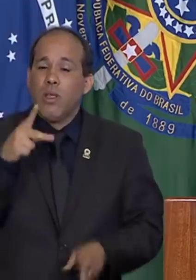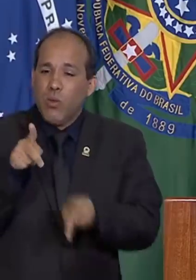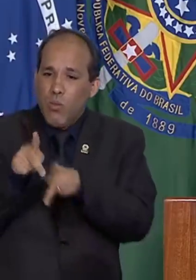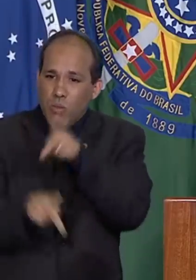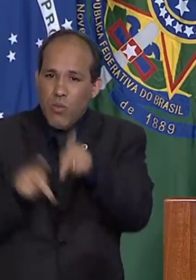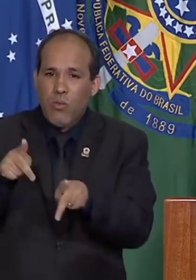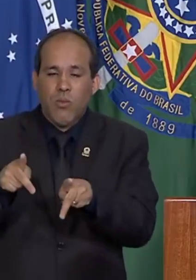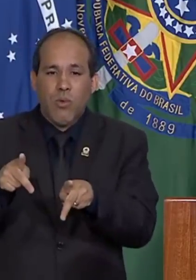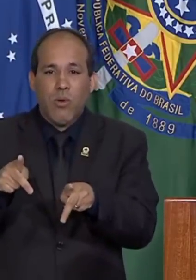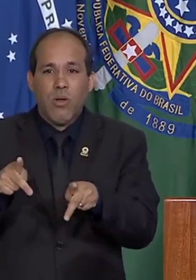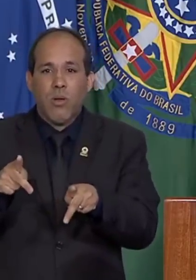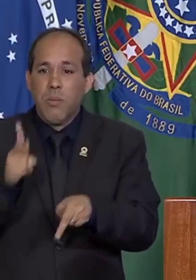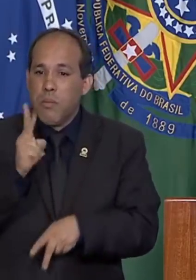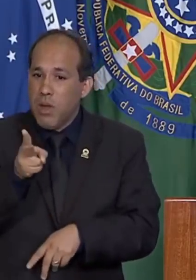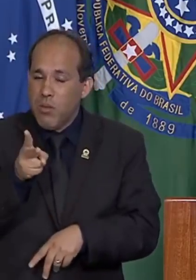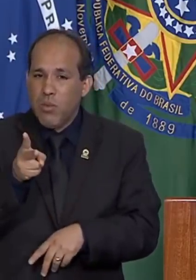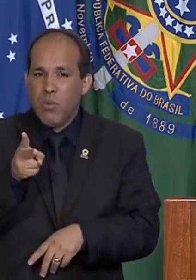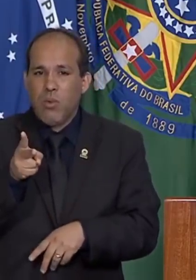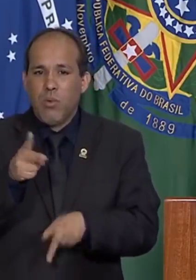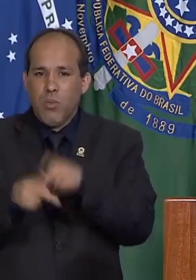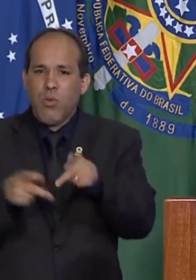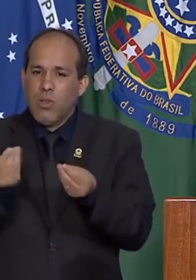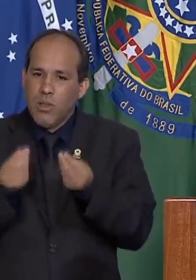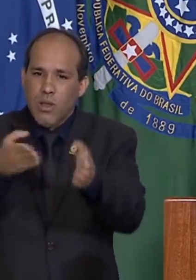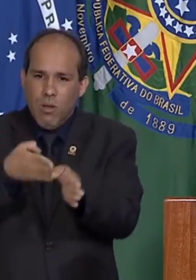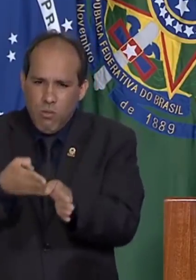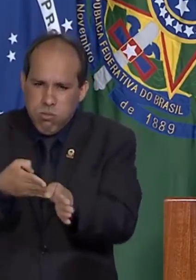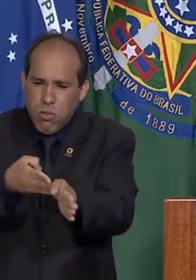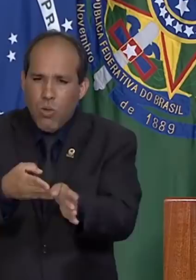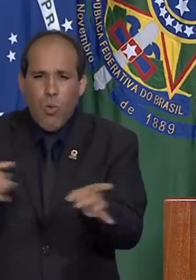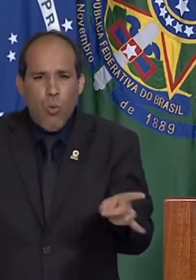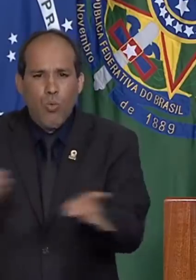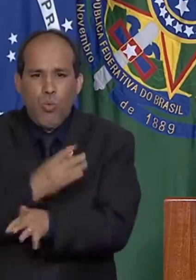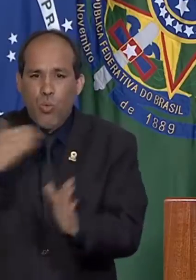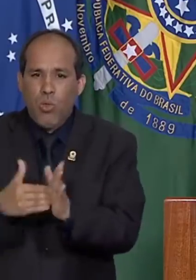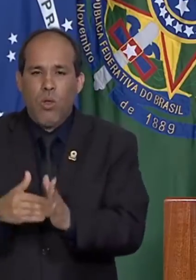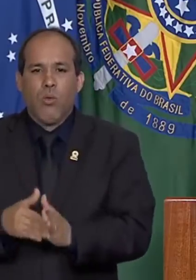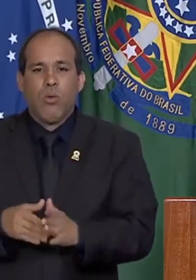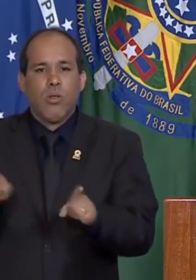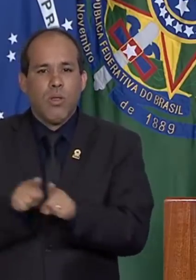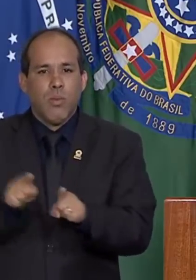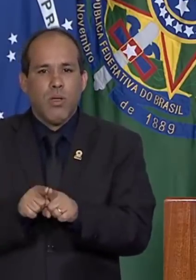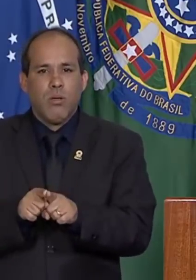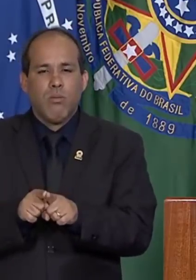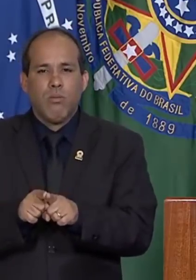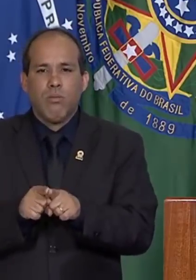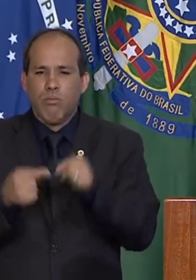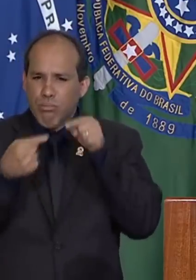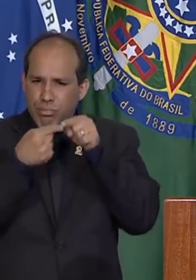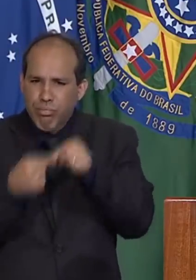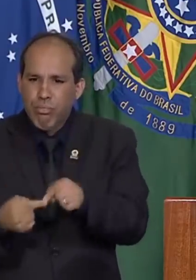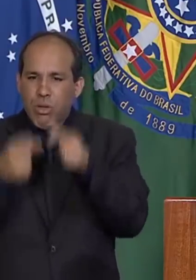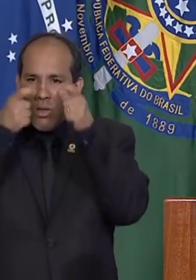realmente, este povo é que nós devemos lealdade absoluta e devemos marchar de acordo com os